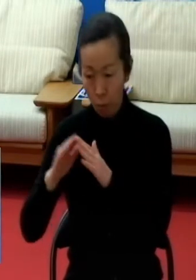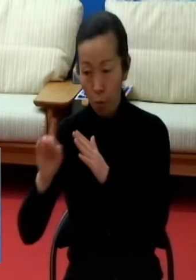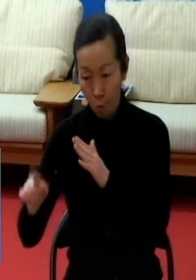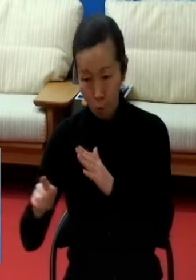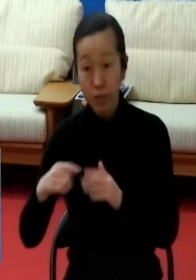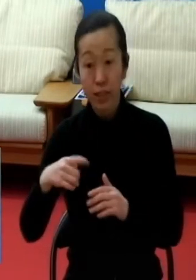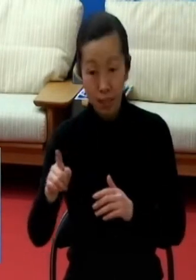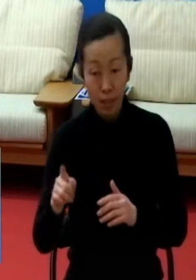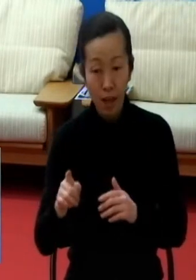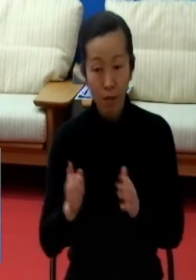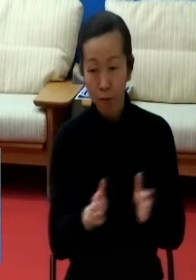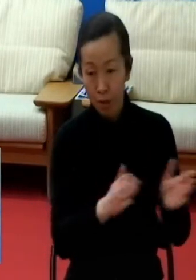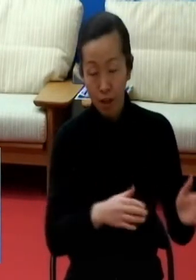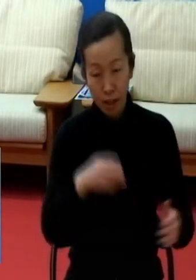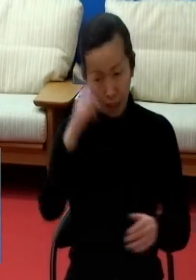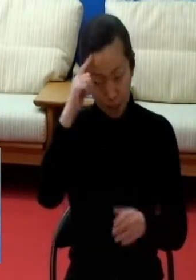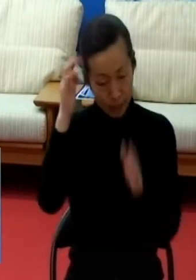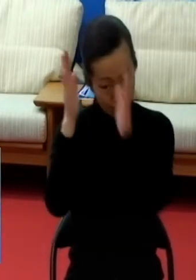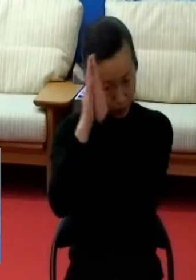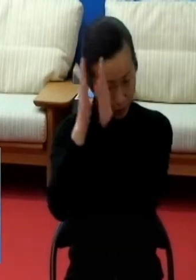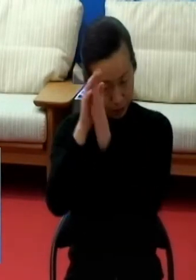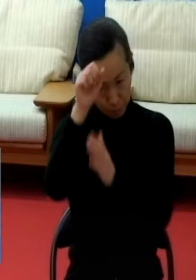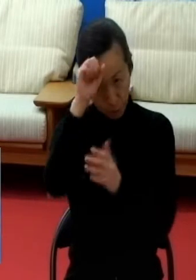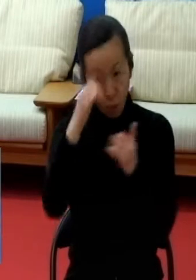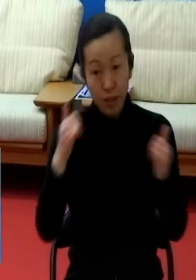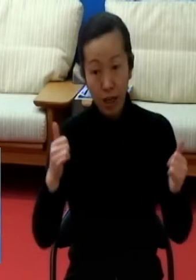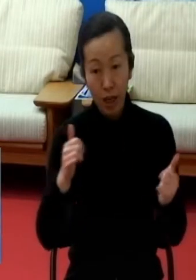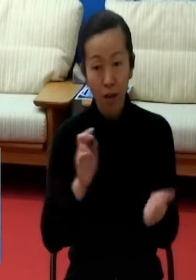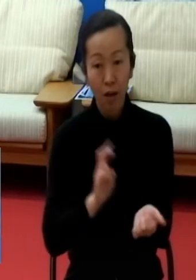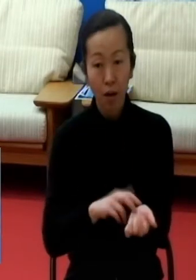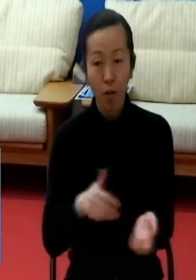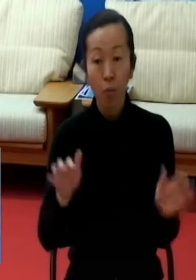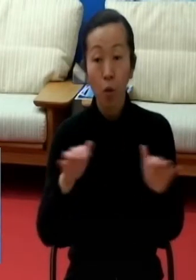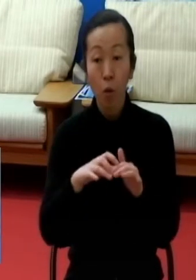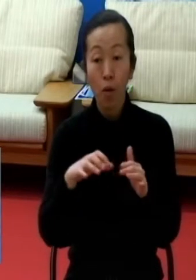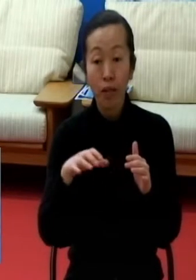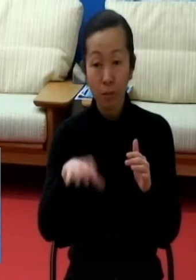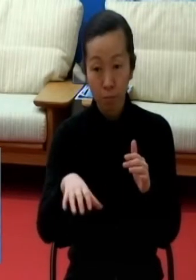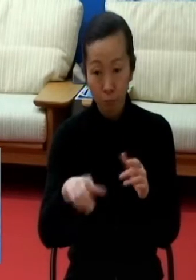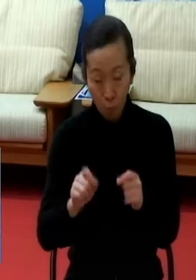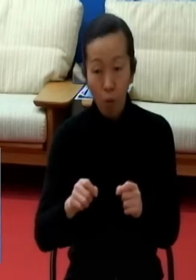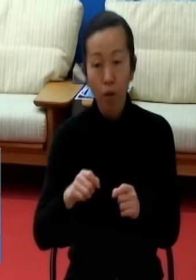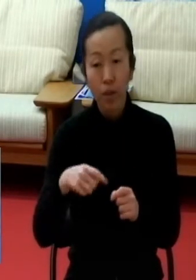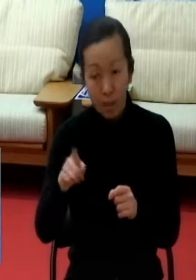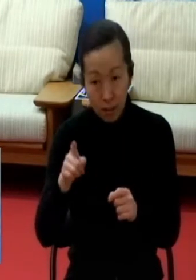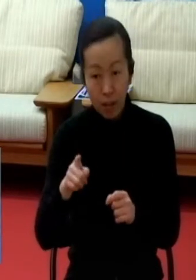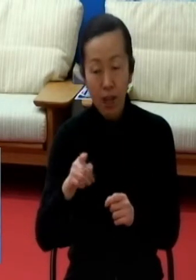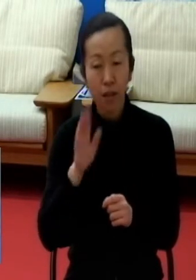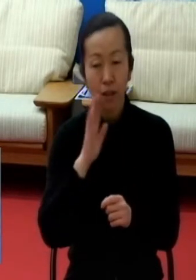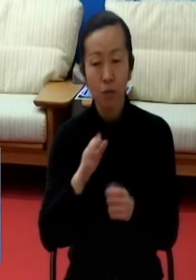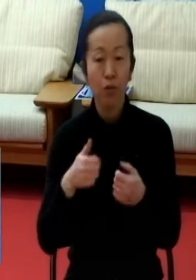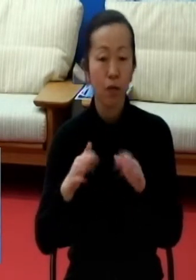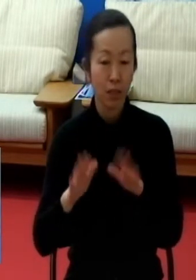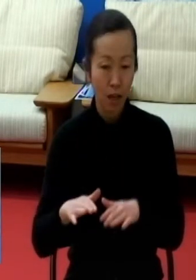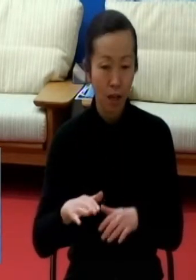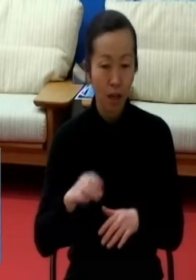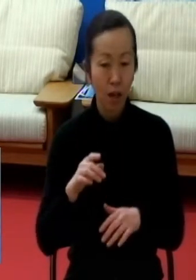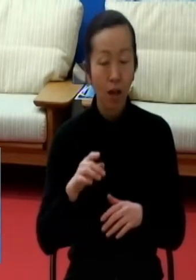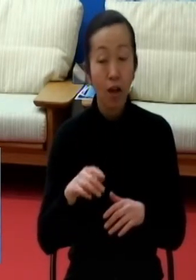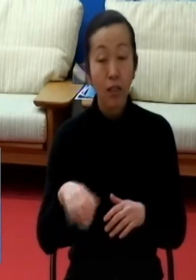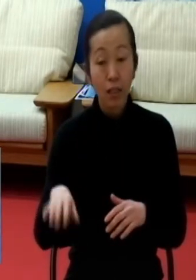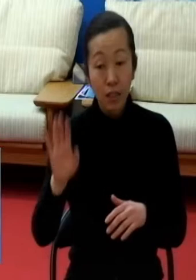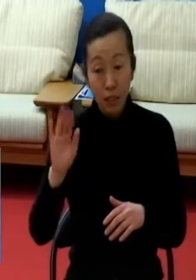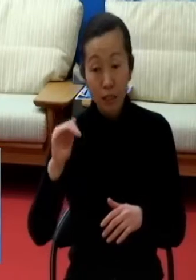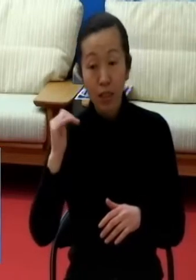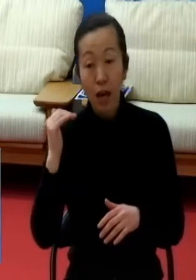。 그런데 원색적인 복음은 그들이 못 누리고 있다는 것을 발견하게 と 됐습니다. ころで原色的な福音を彼ら